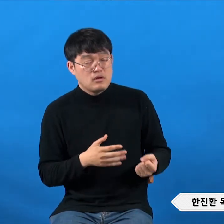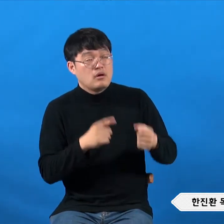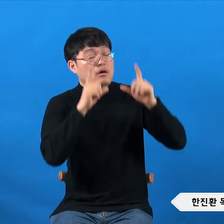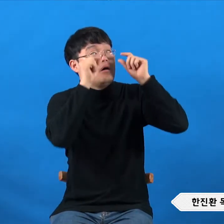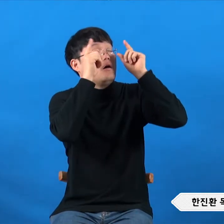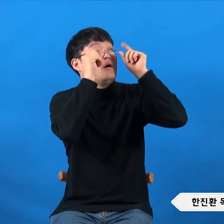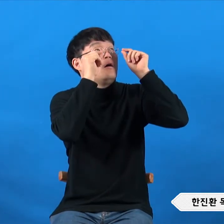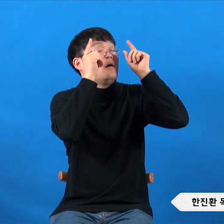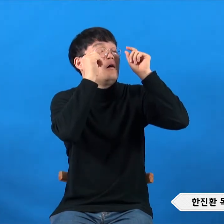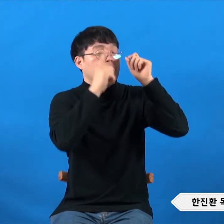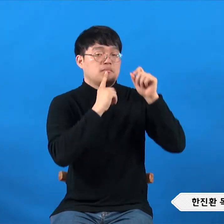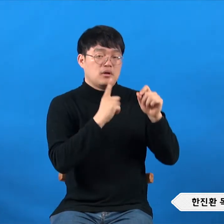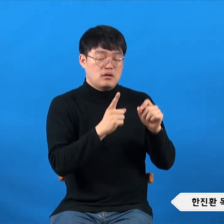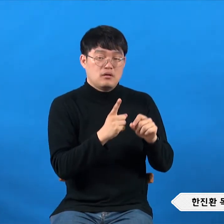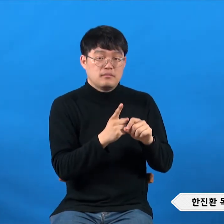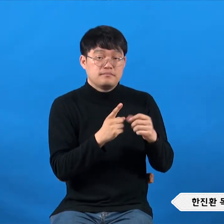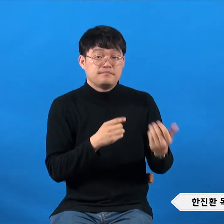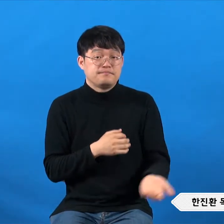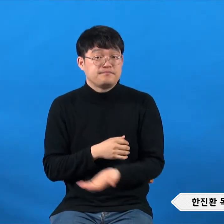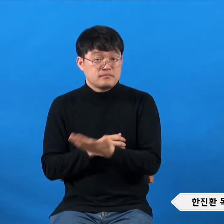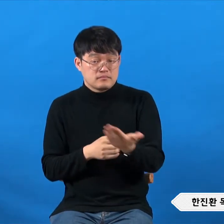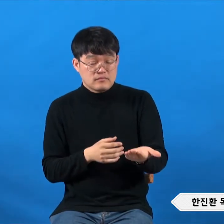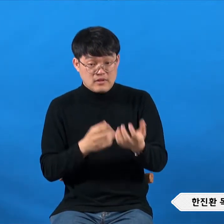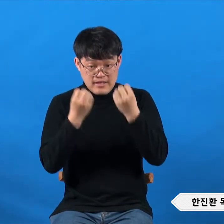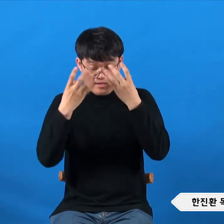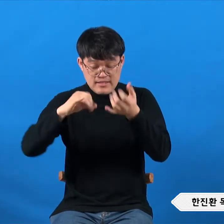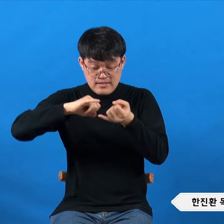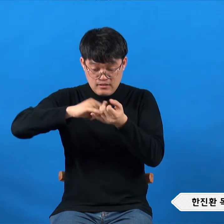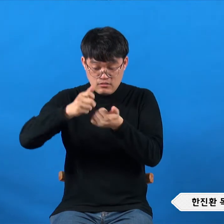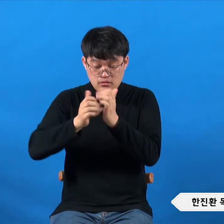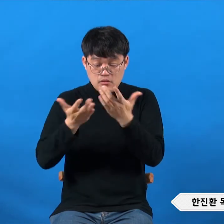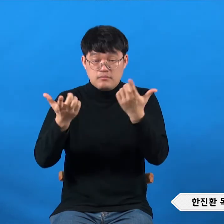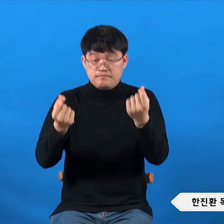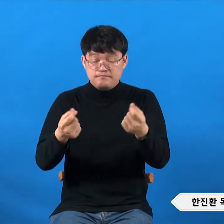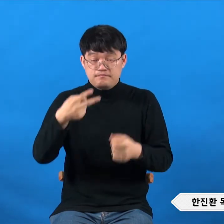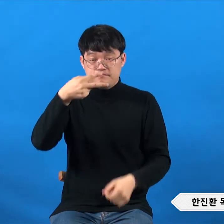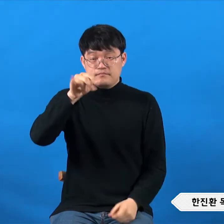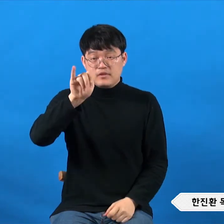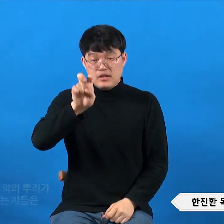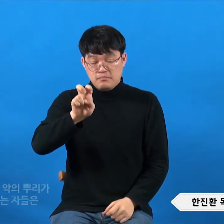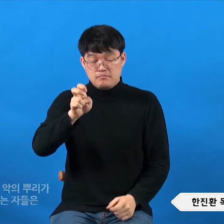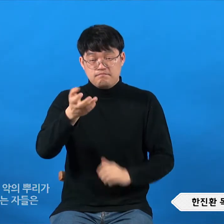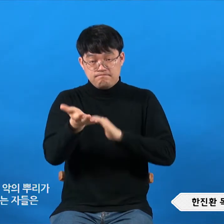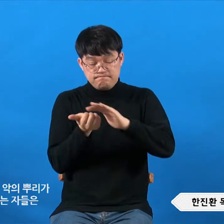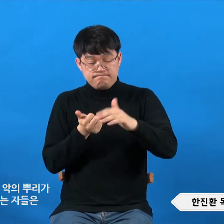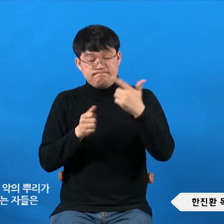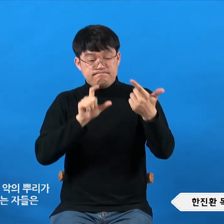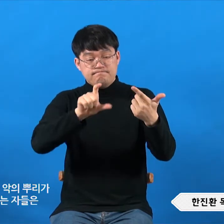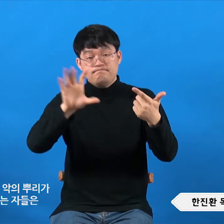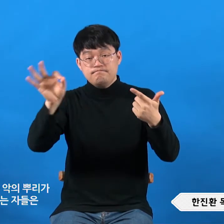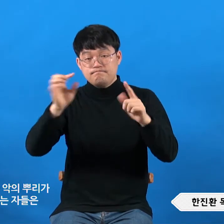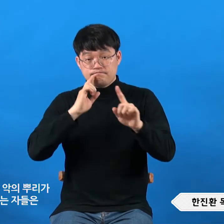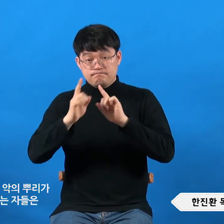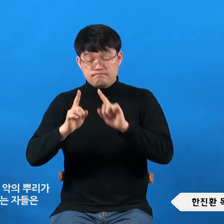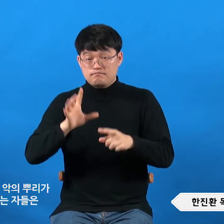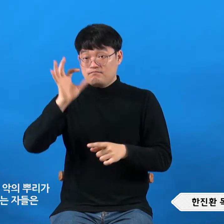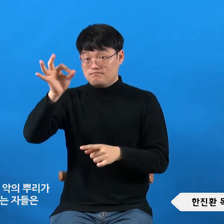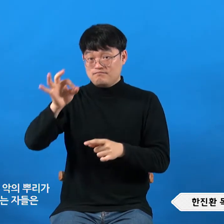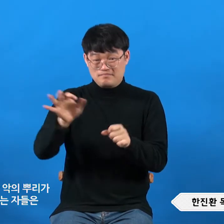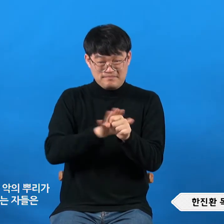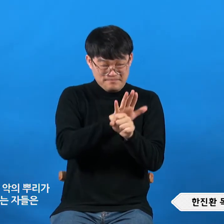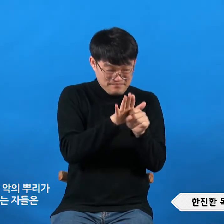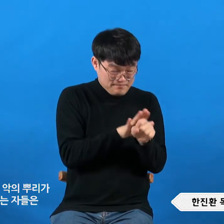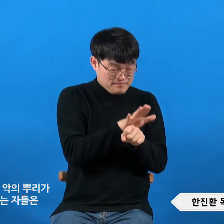제대로 자지 못한다 하는 말입니다. 신약에도 똑같은 말씀을 했습니다. 디모데전서 6장 10절에 돈을